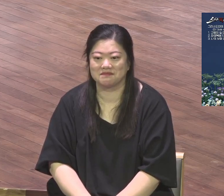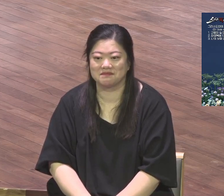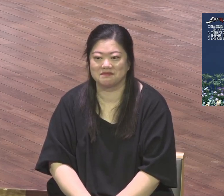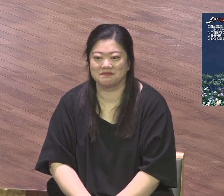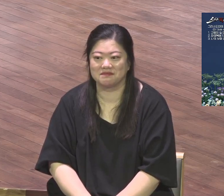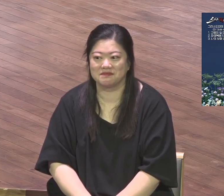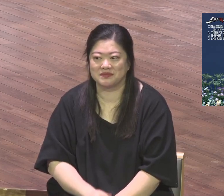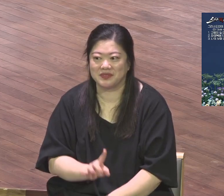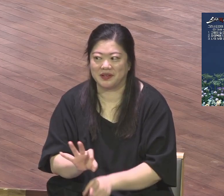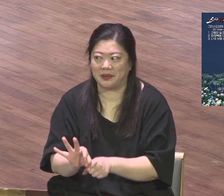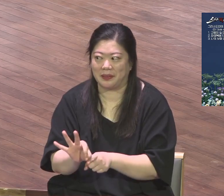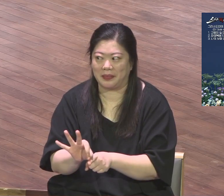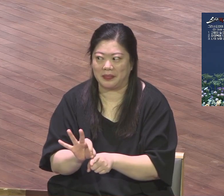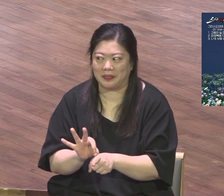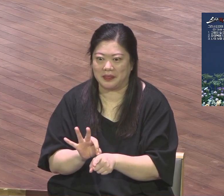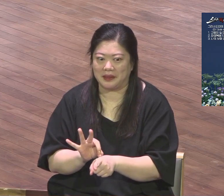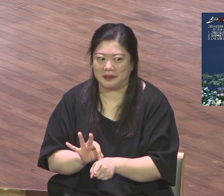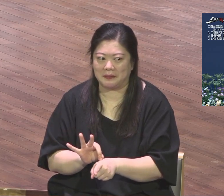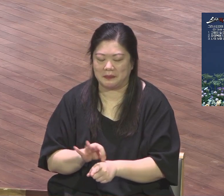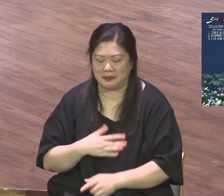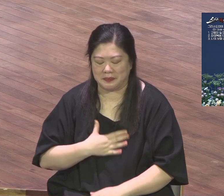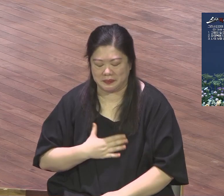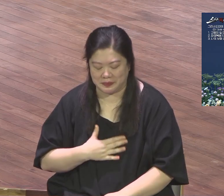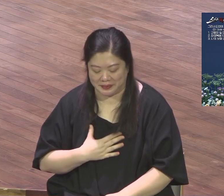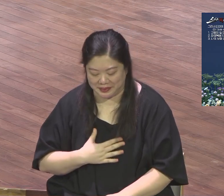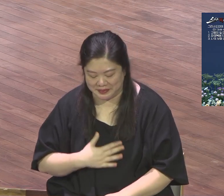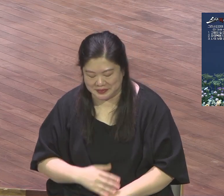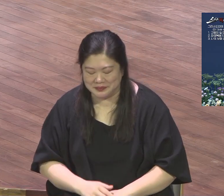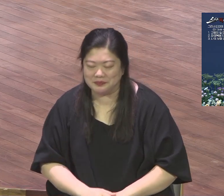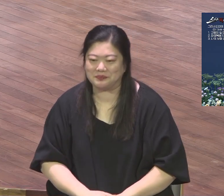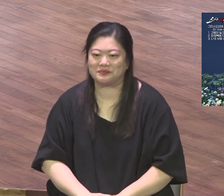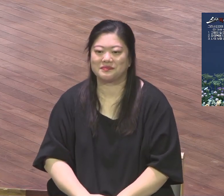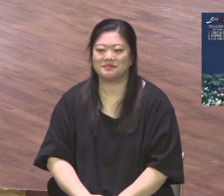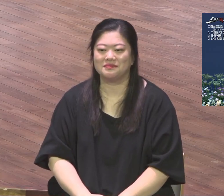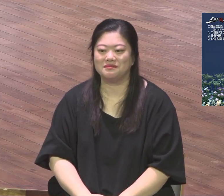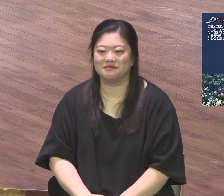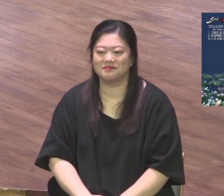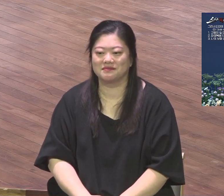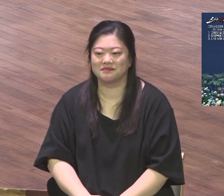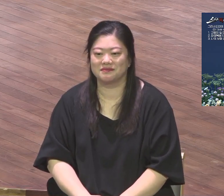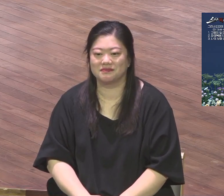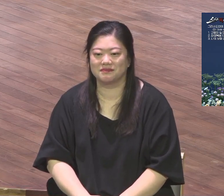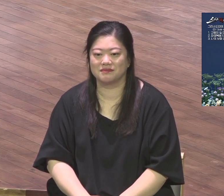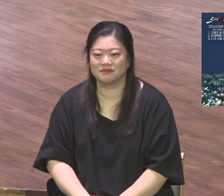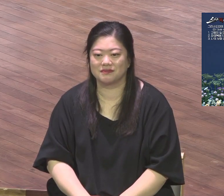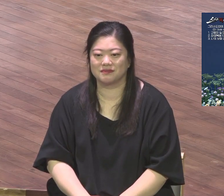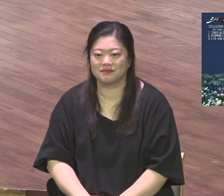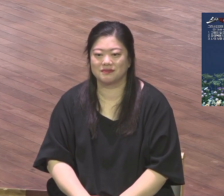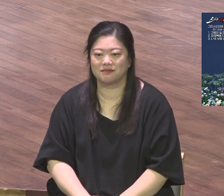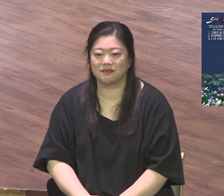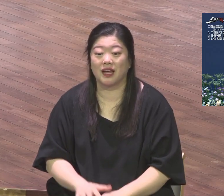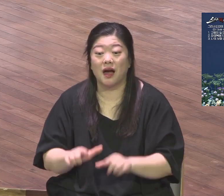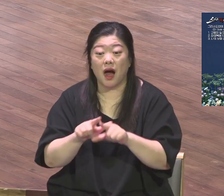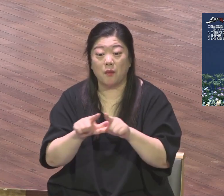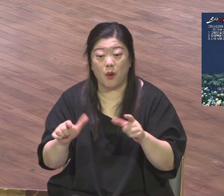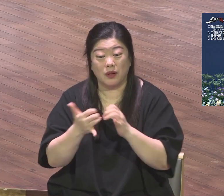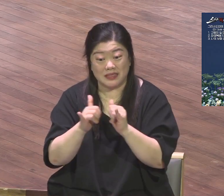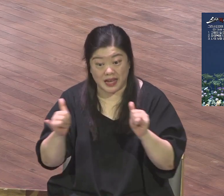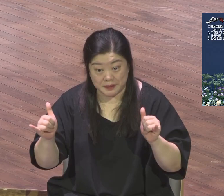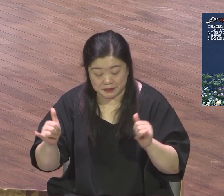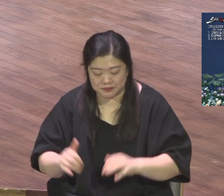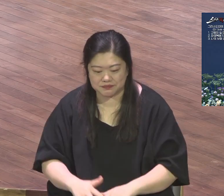말씀을 마무리해야 되겠네요. 어떤 사람의 야망은 예술이다. 어떤 사람의 야망은